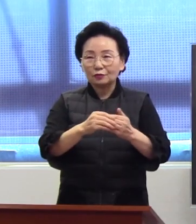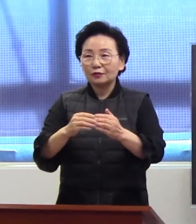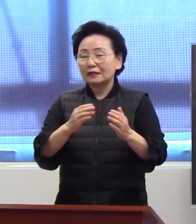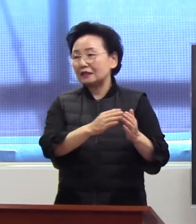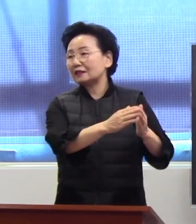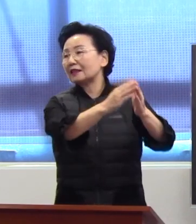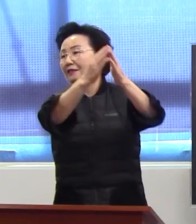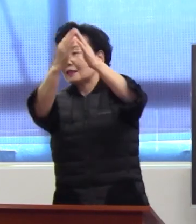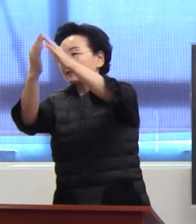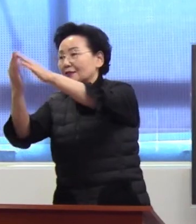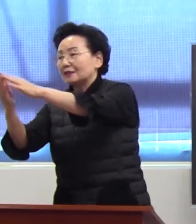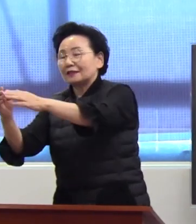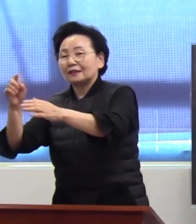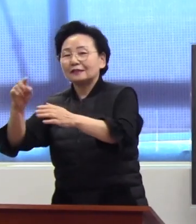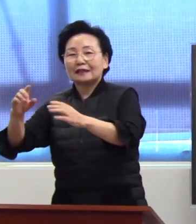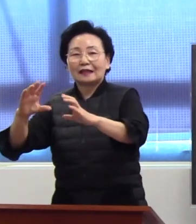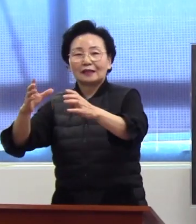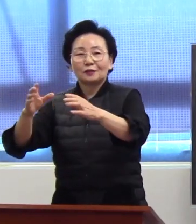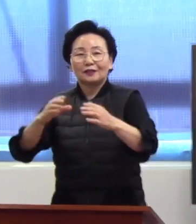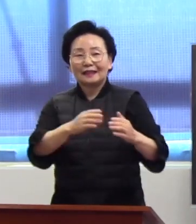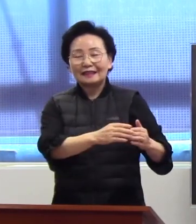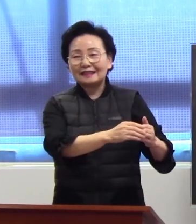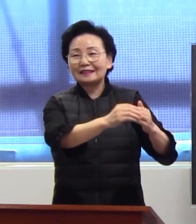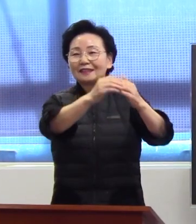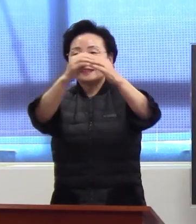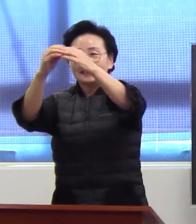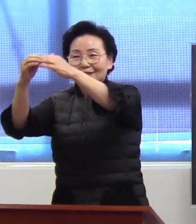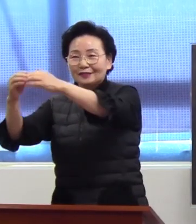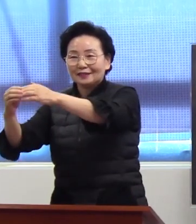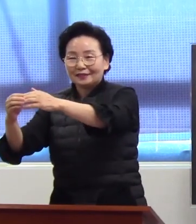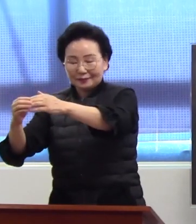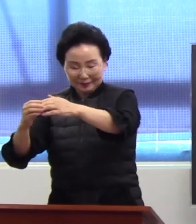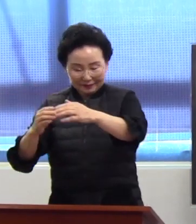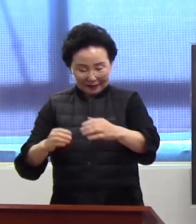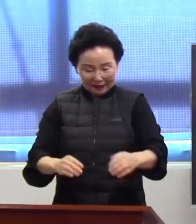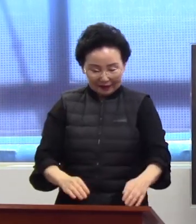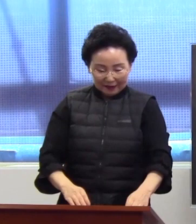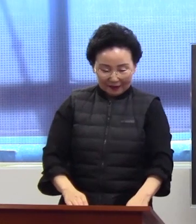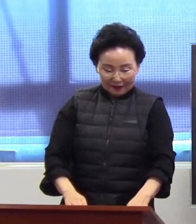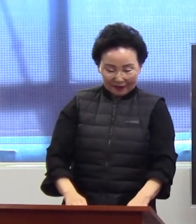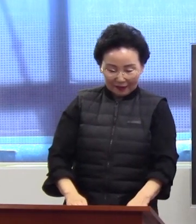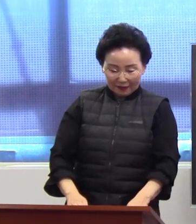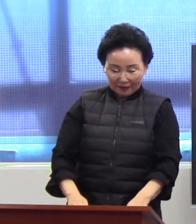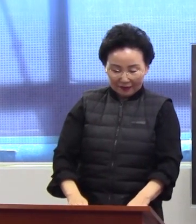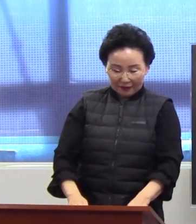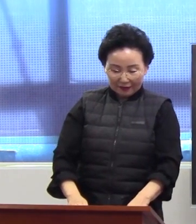데리고 이사를 갔어요. 그 나라로 이사를 갔어요. 이사를 갔는데